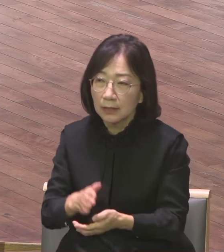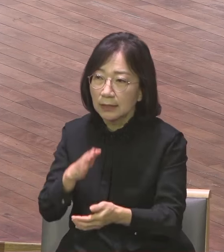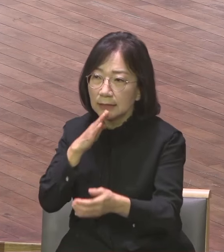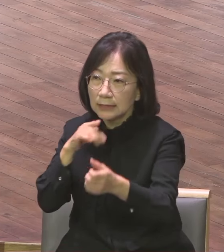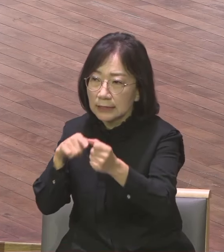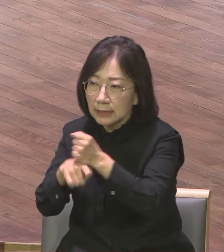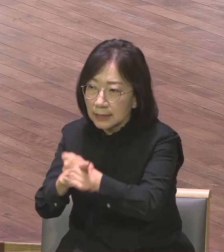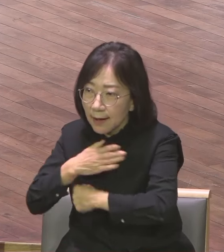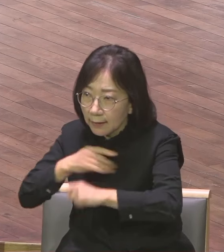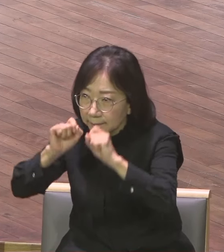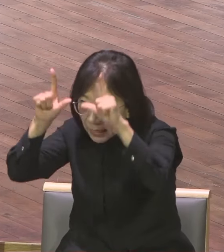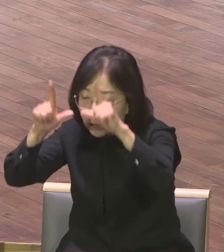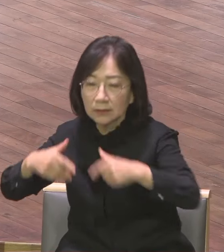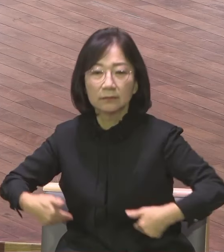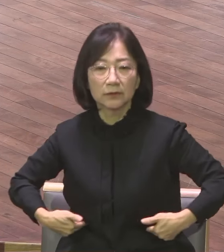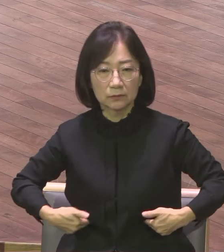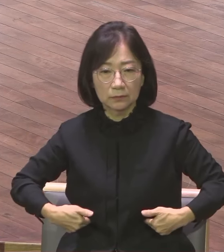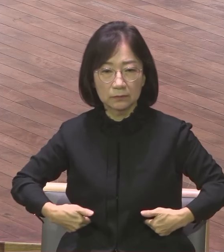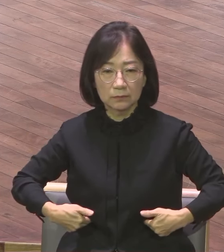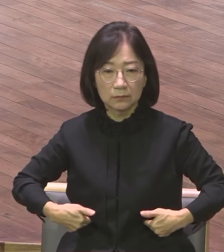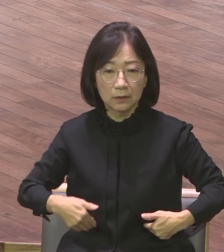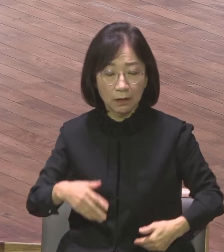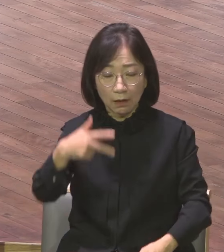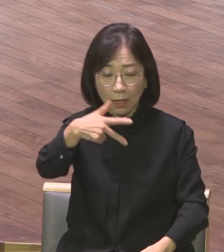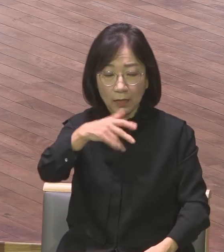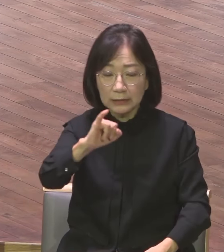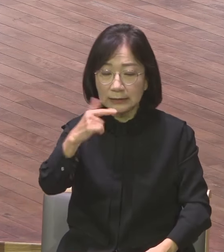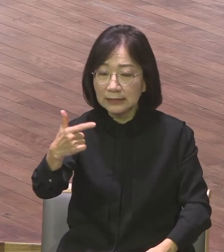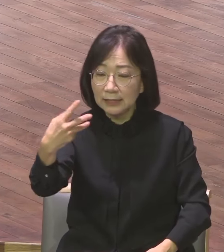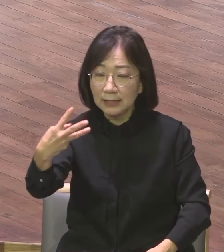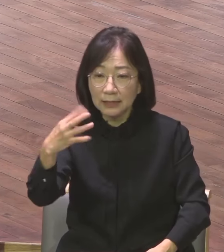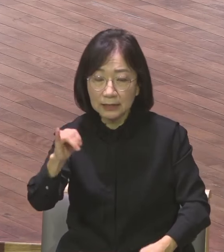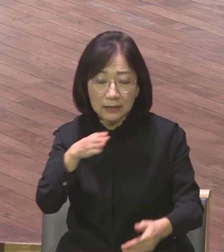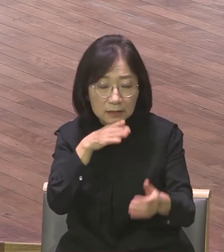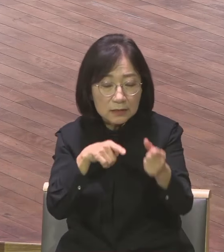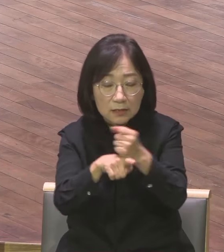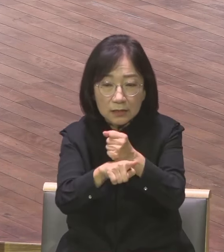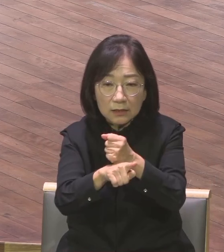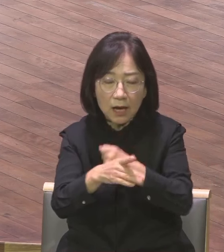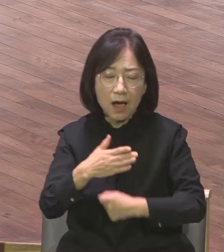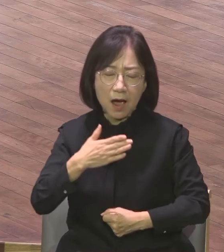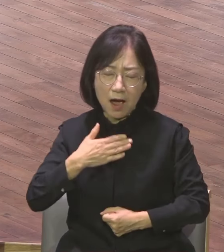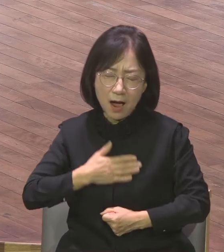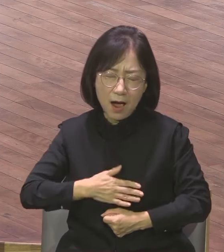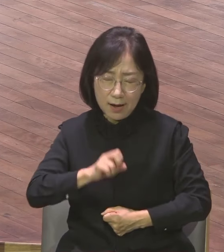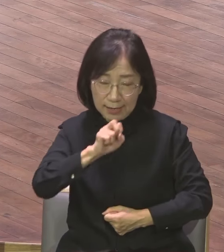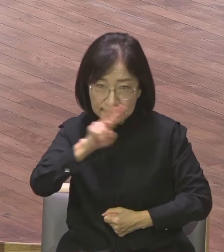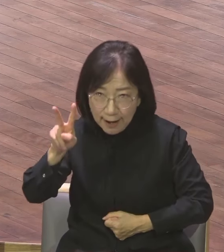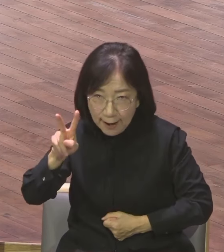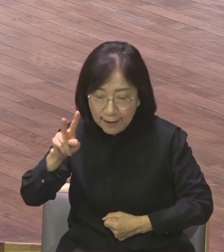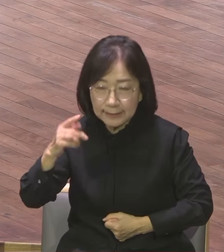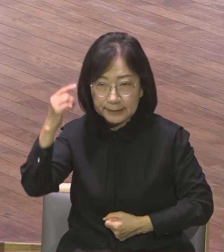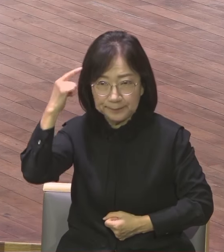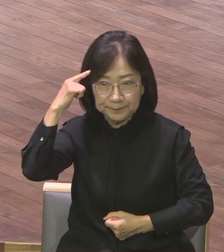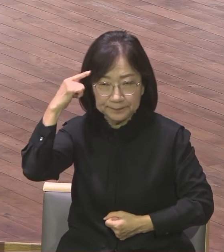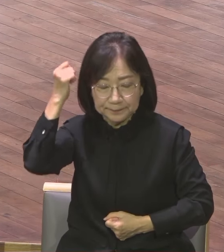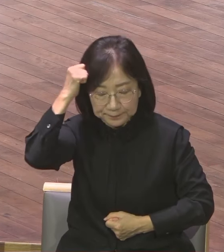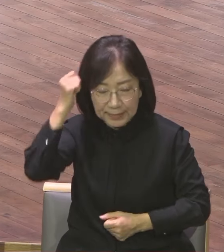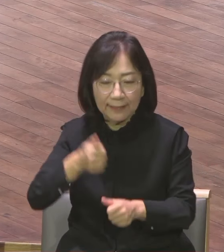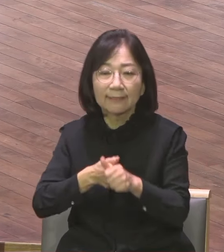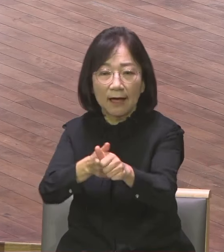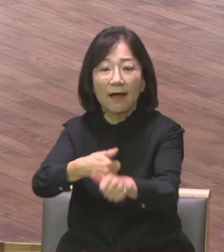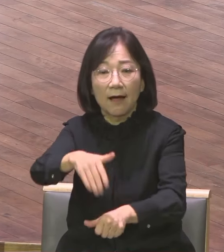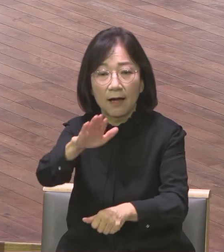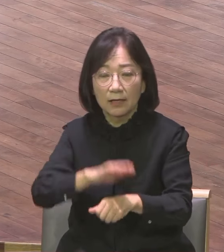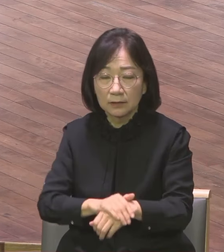알아야지요. 진리를 알아야 진리에 굳게 서든지 말든지 할 거 아니에요. 진리를 알아야 돼요. 그 진리가 어디에